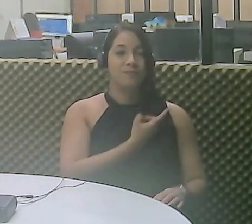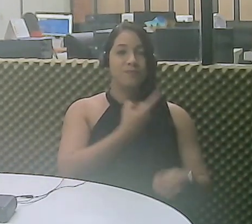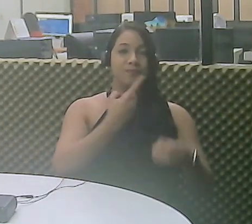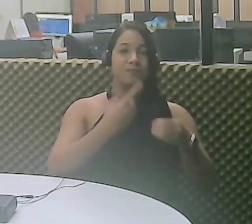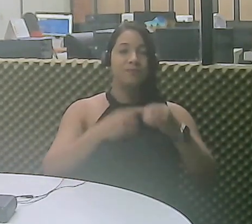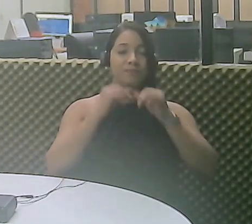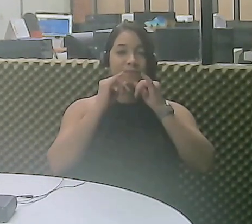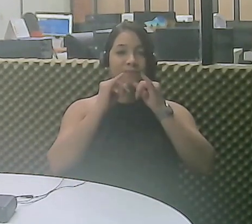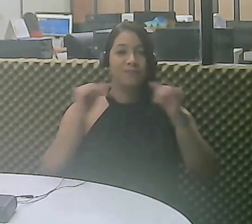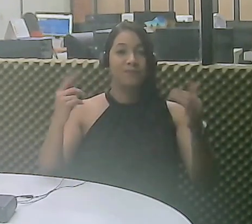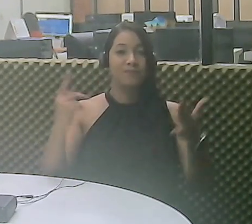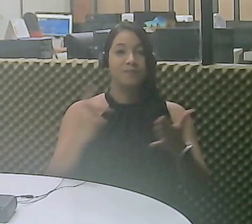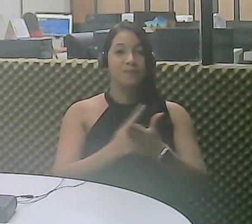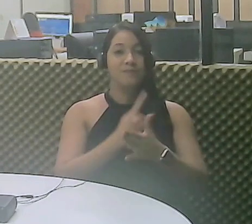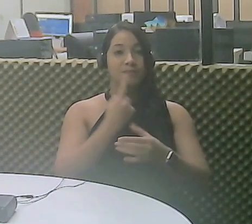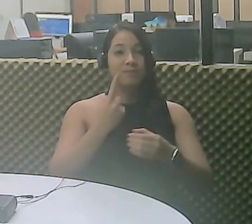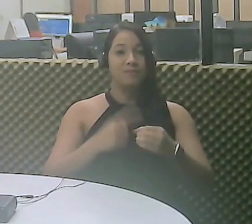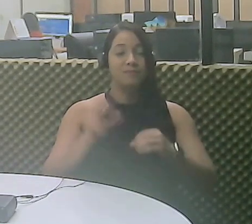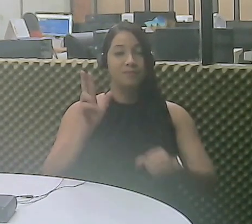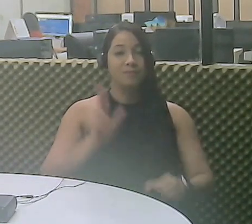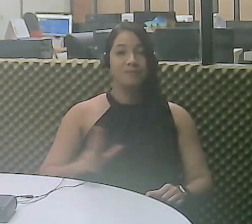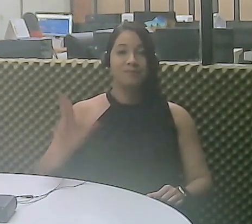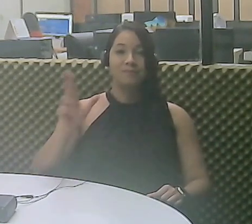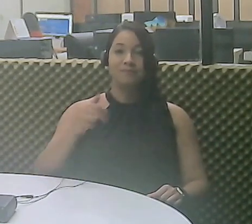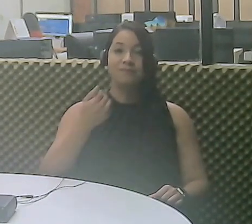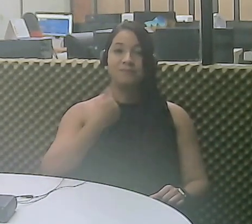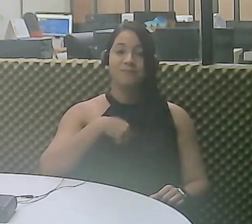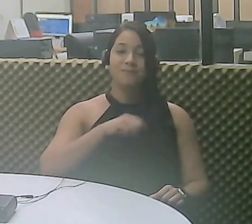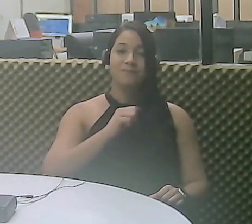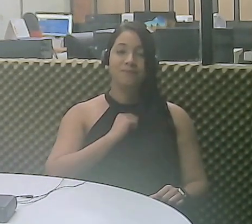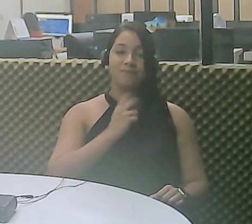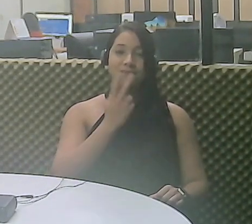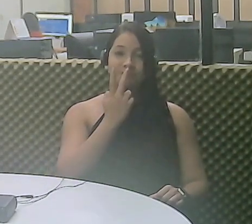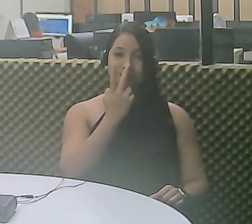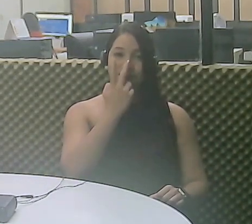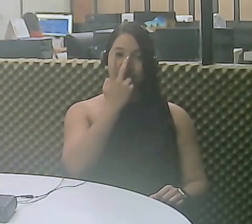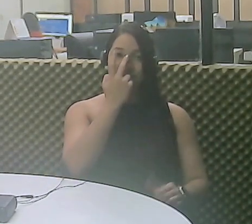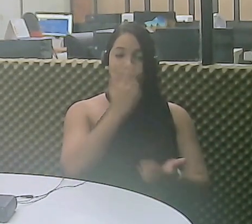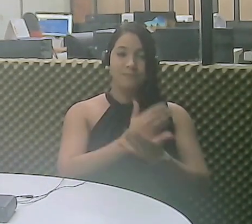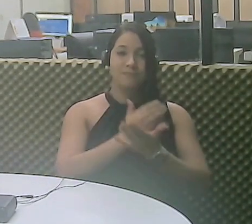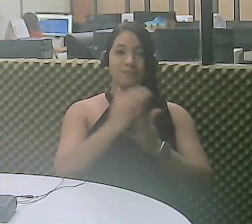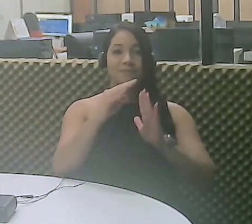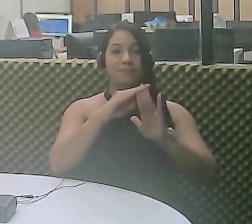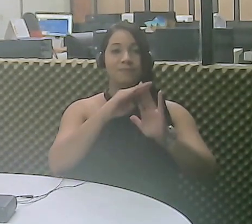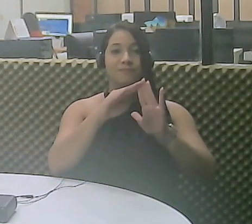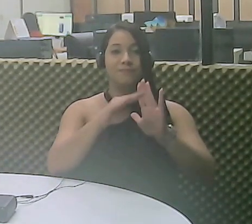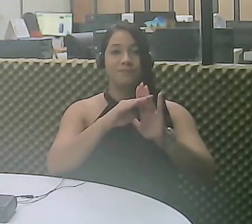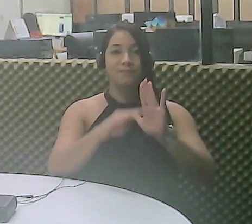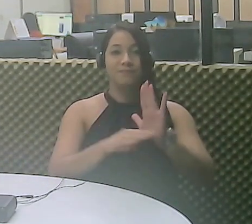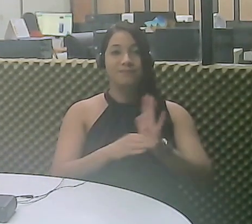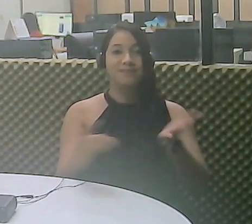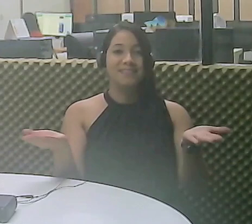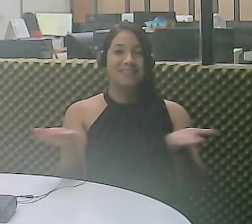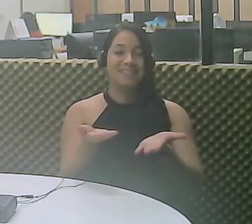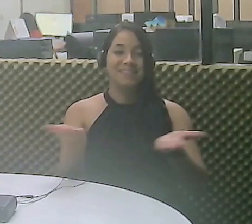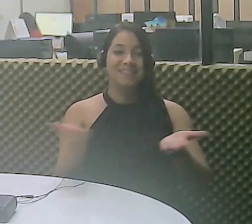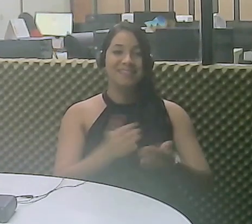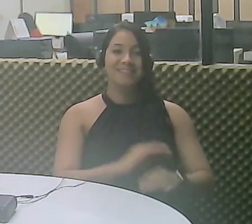de notícias sobre o que de fato acontece em Uberlândia. Eu sou Vanessa Gianotti e começamos com os destaques da edição de